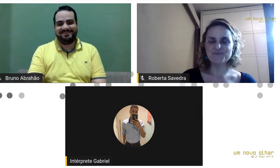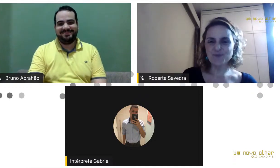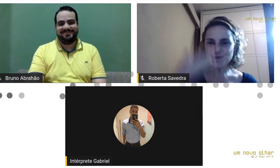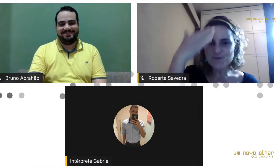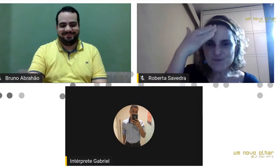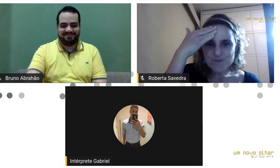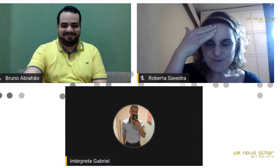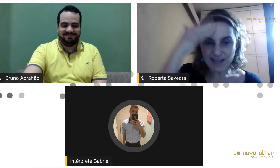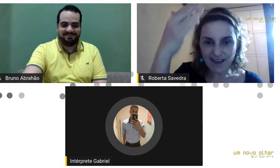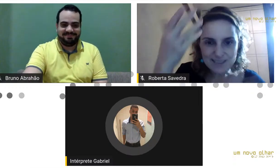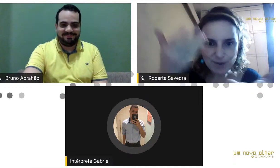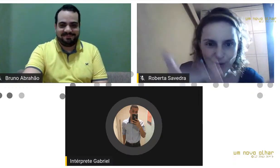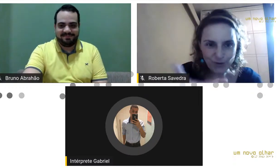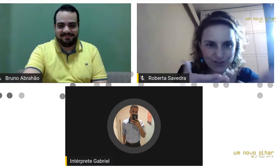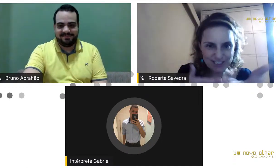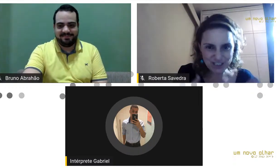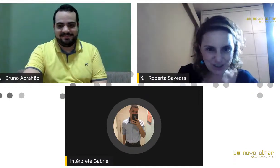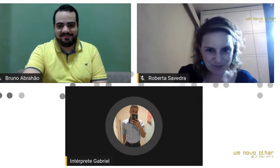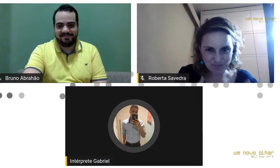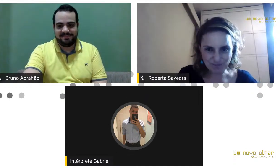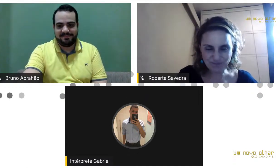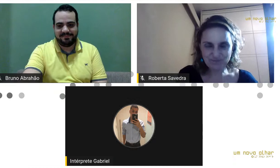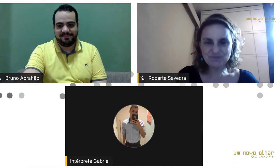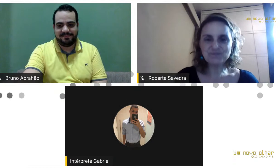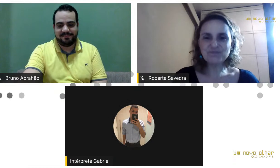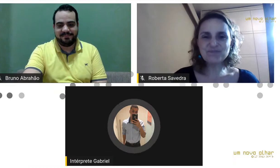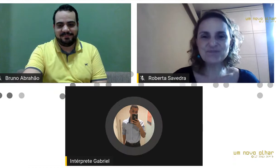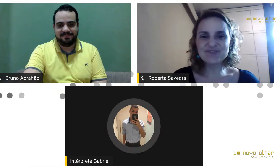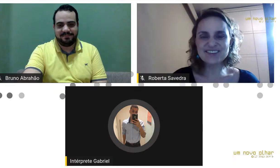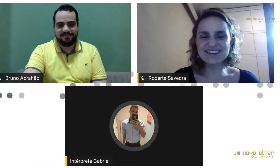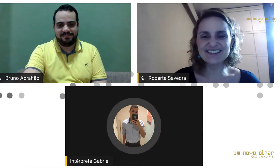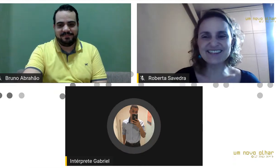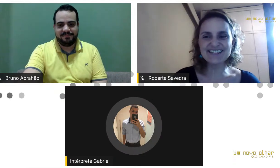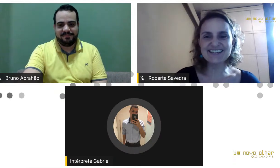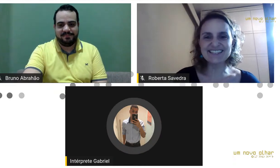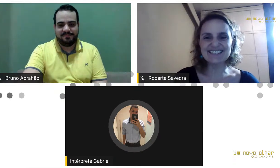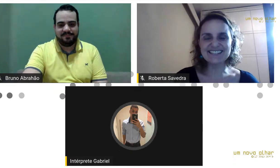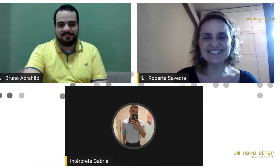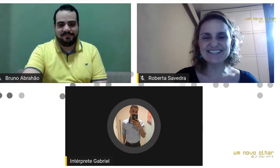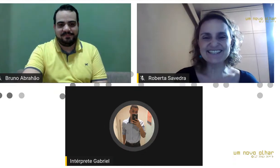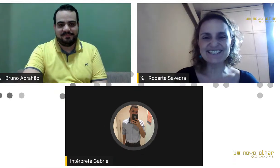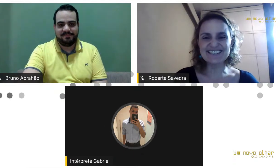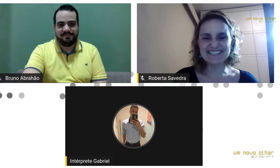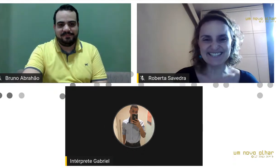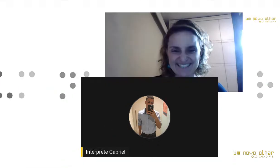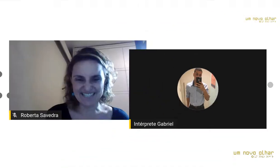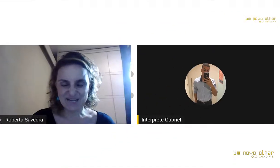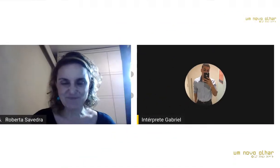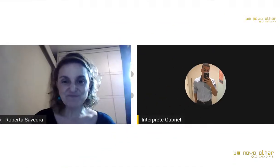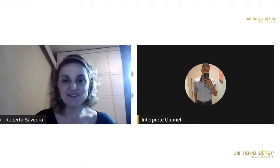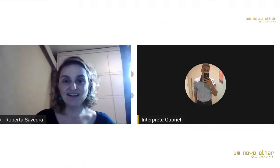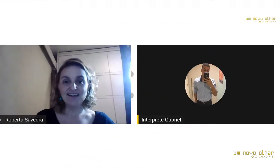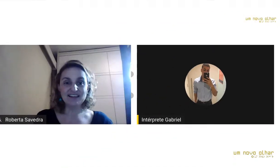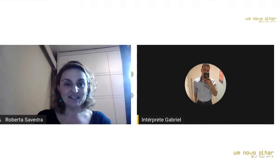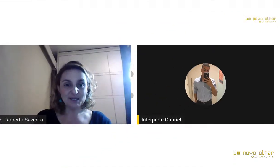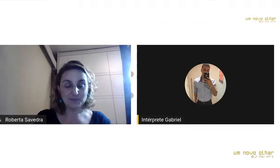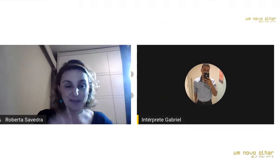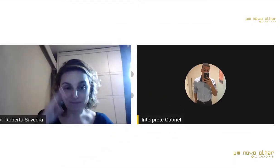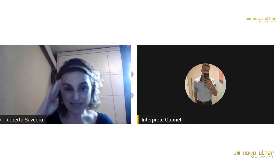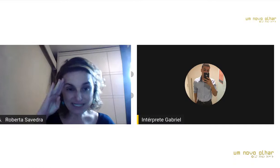Olá seja bem-vindo a Roberta primeiramente gostaria de agradecer o convite